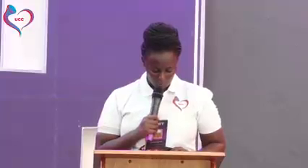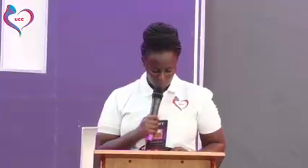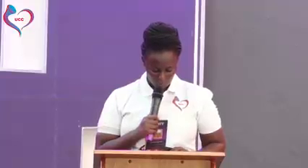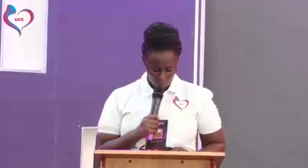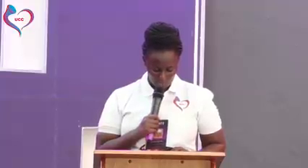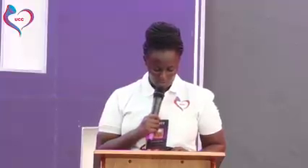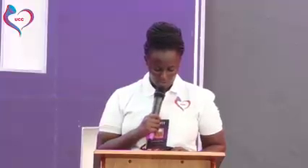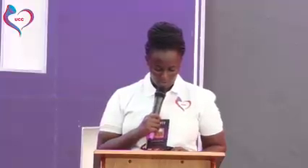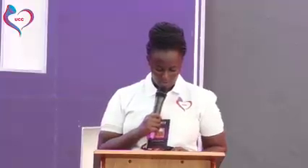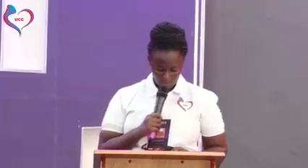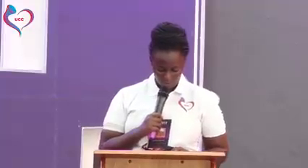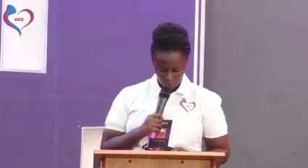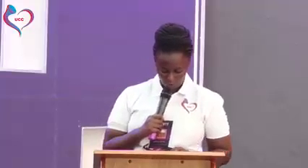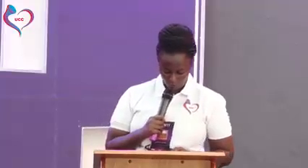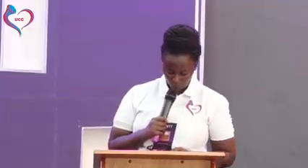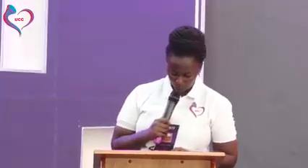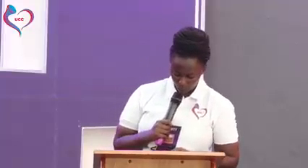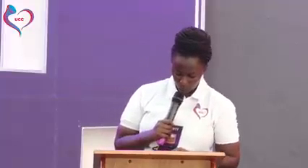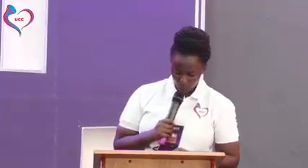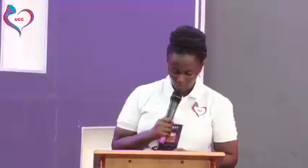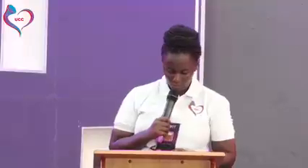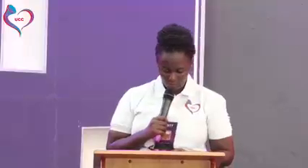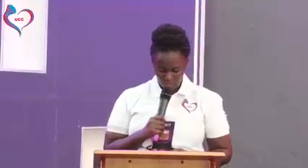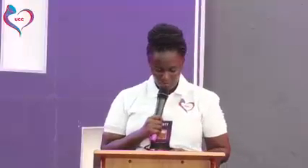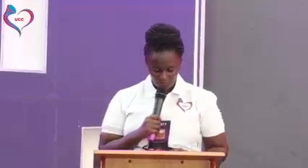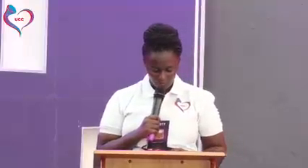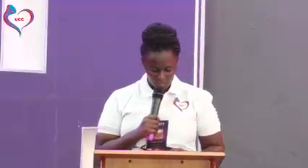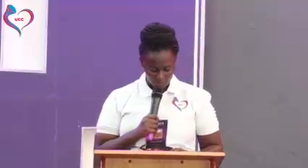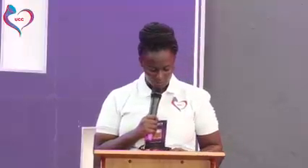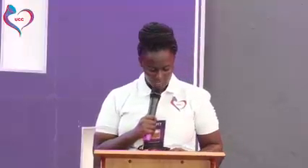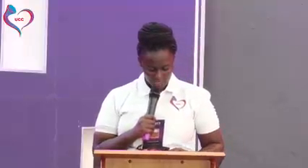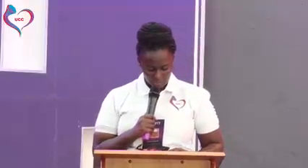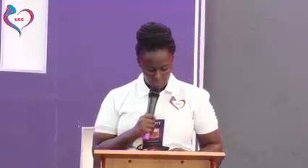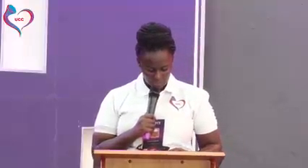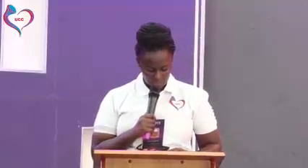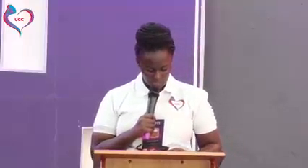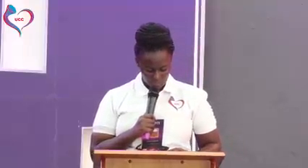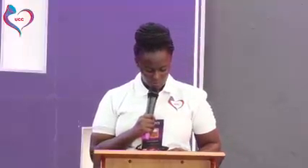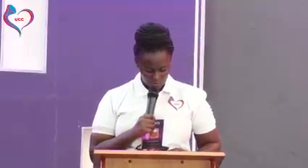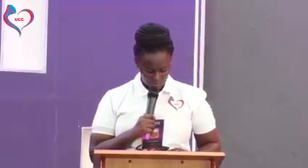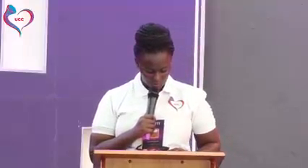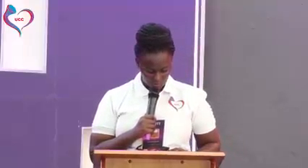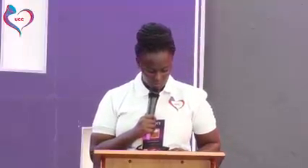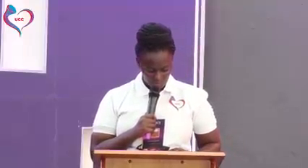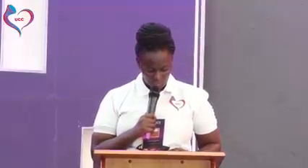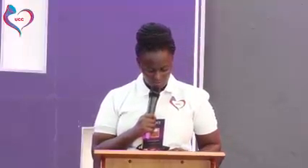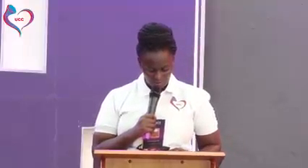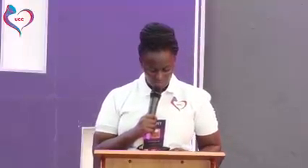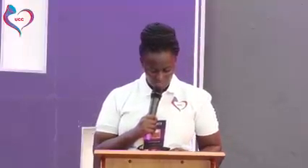abaweereza ku kyoto bagabana n'ekyoto? Era ne Mukama waffe bw'atyo yalagira ababuulira